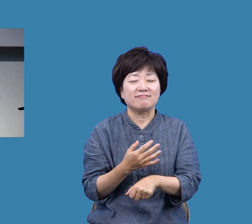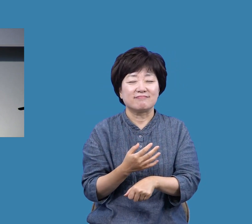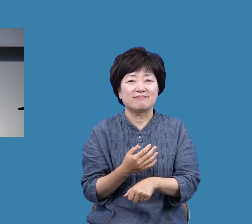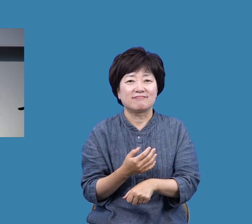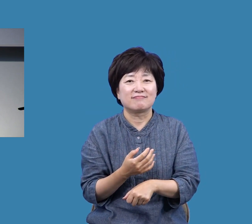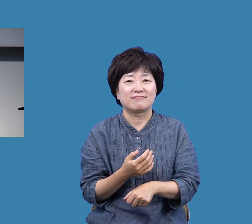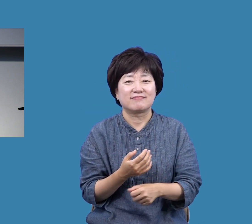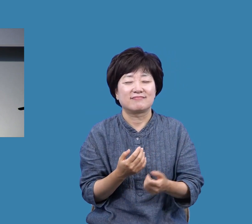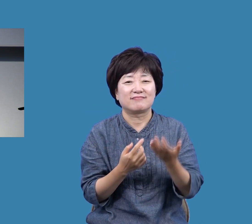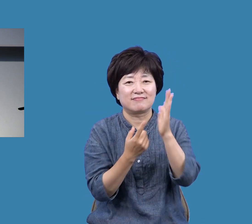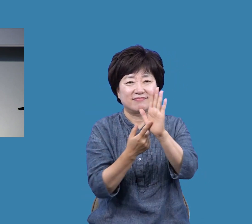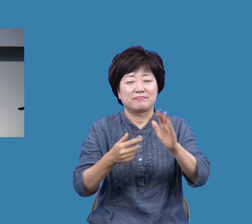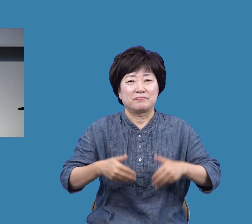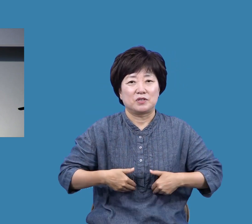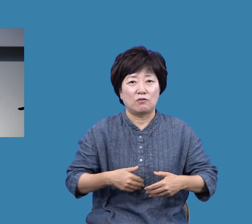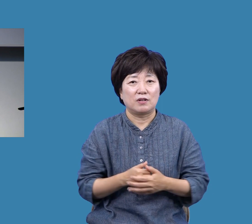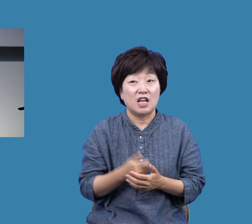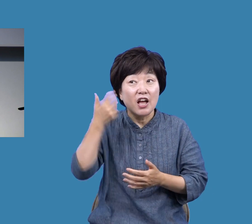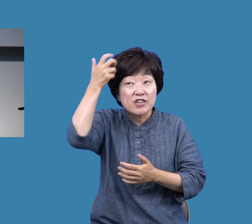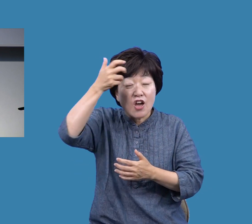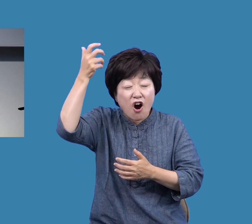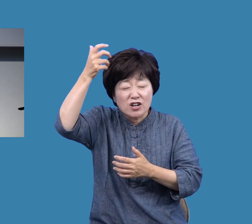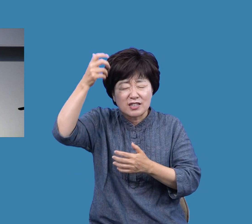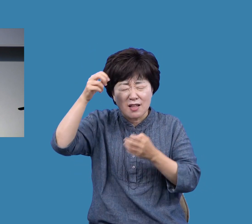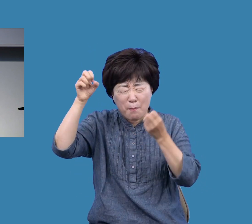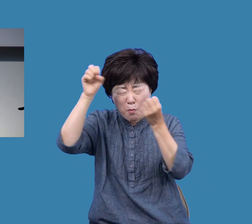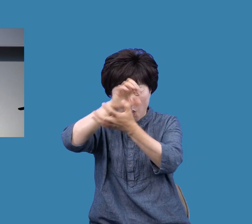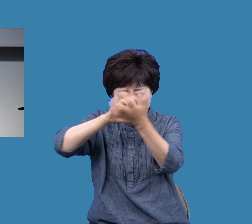영은 여러분 복잡하면 죽습니다.